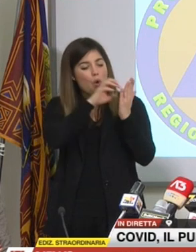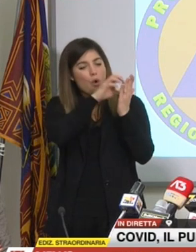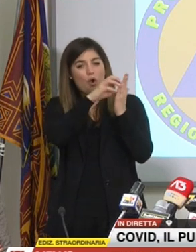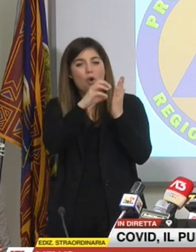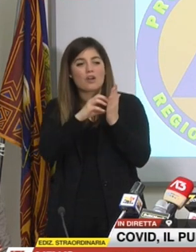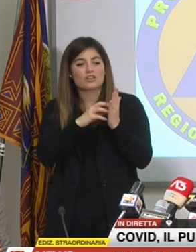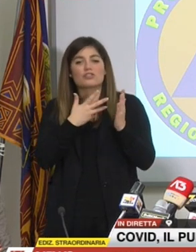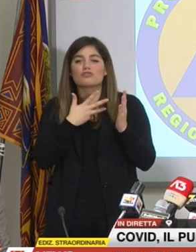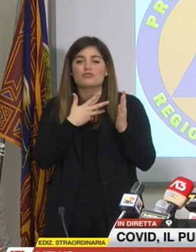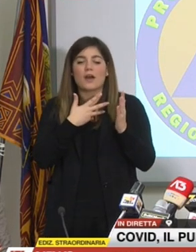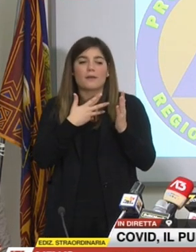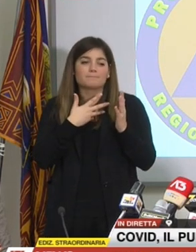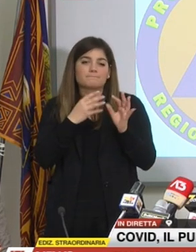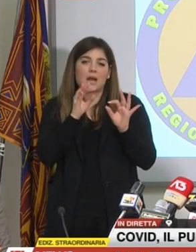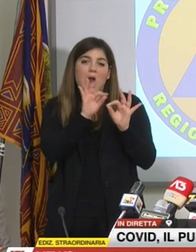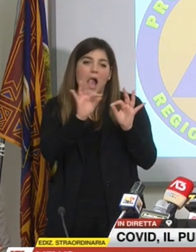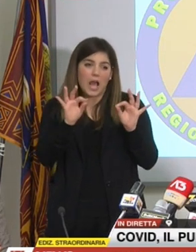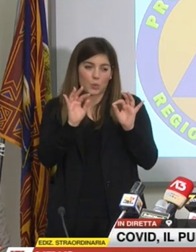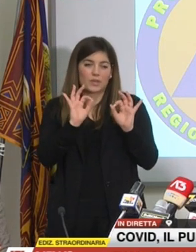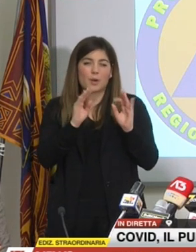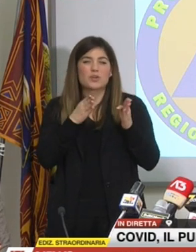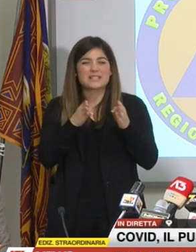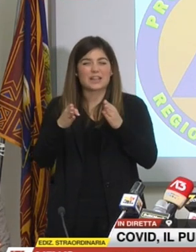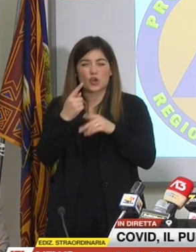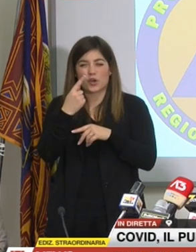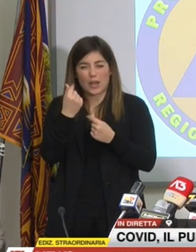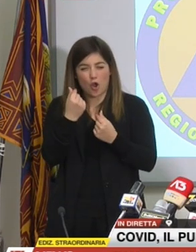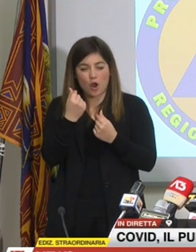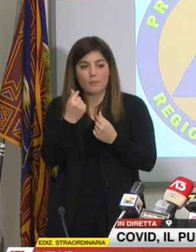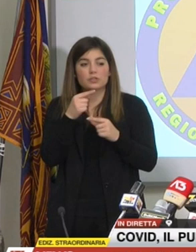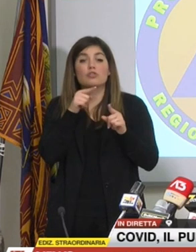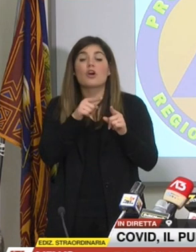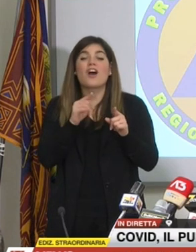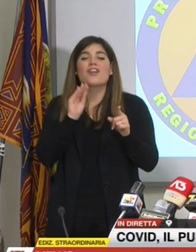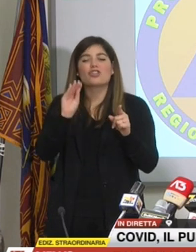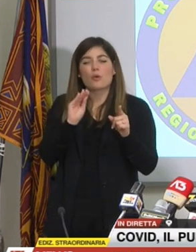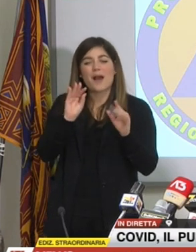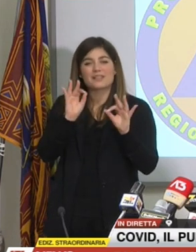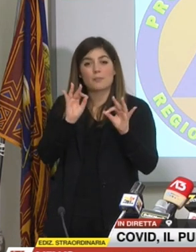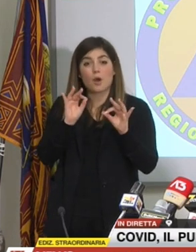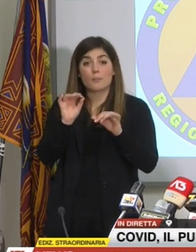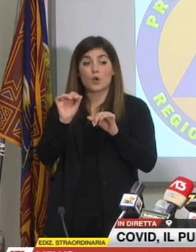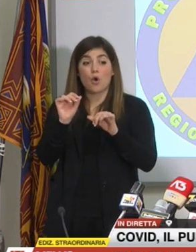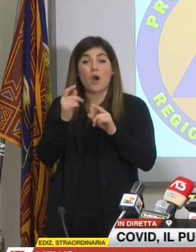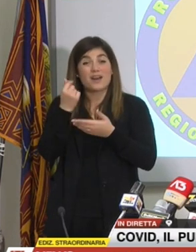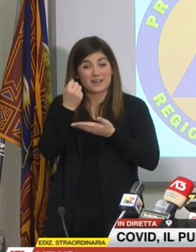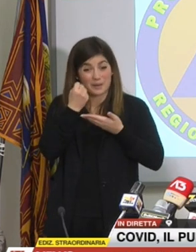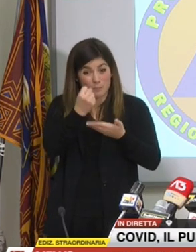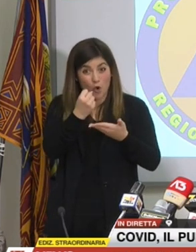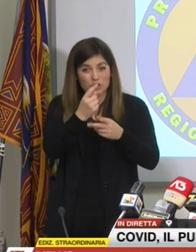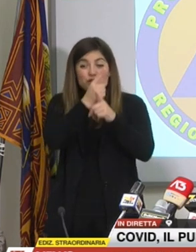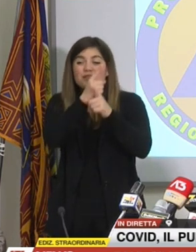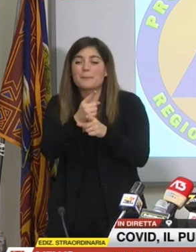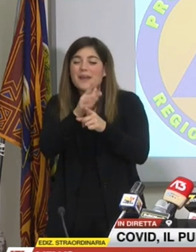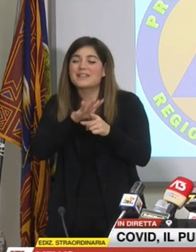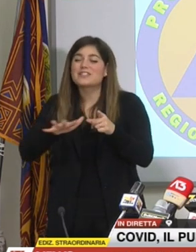economici che pretenderebbero addirittura il cambio del rimborso non dalle zone gialle ma sulla base della perdita del